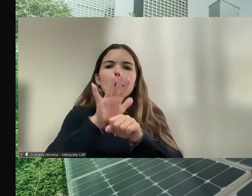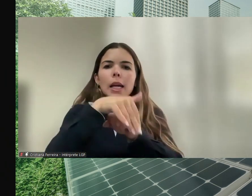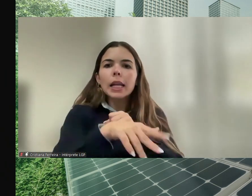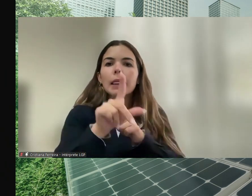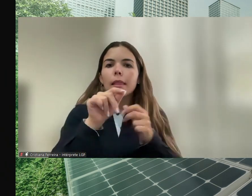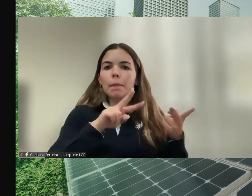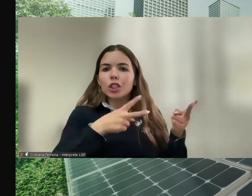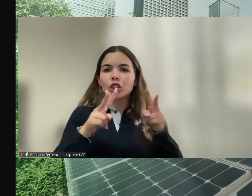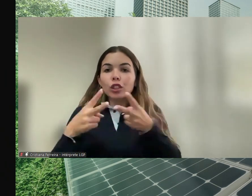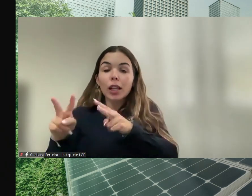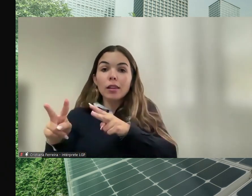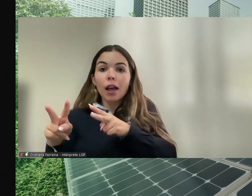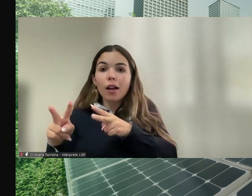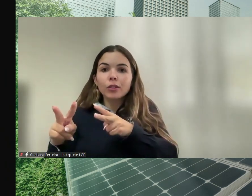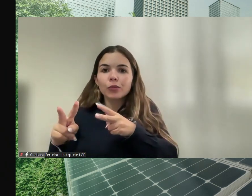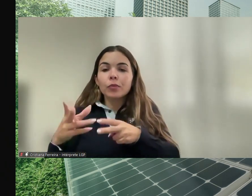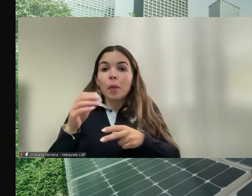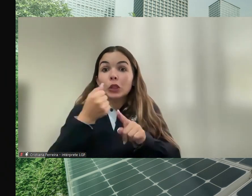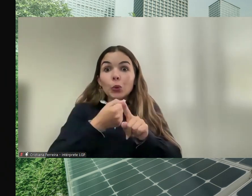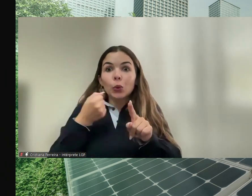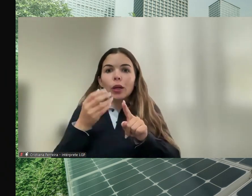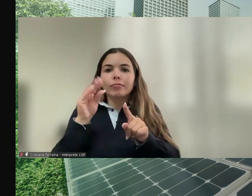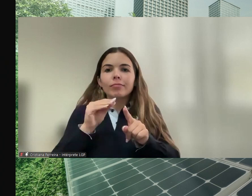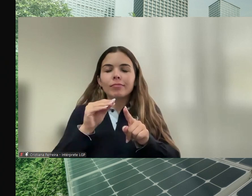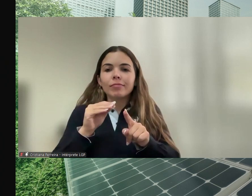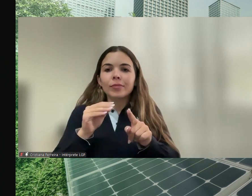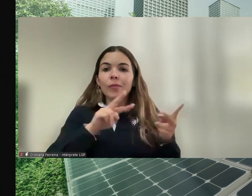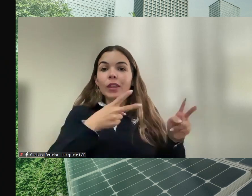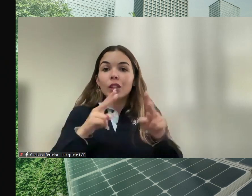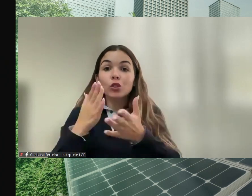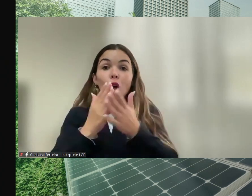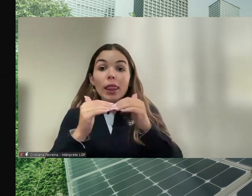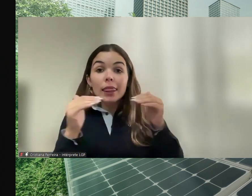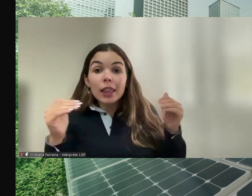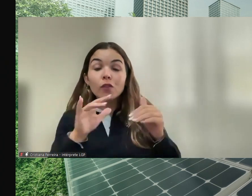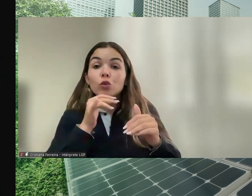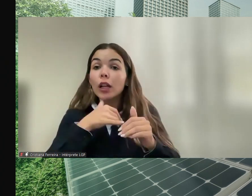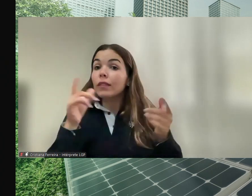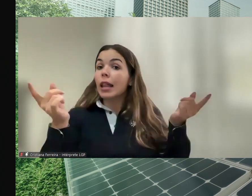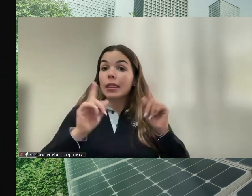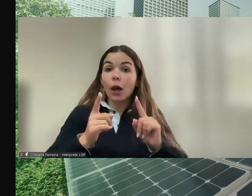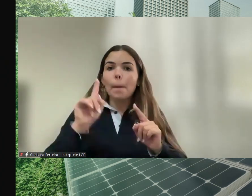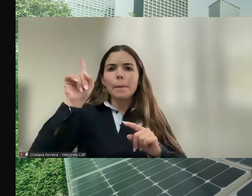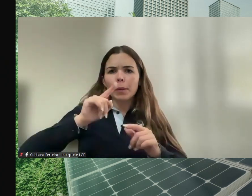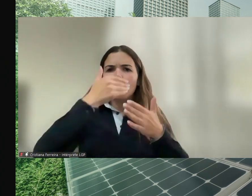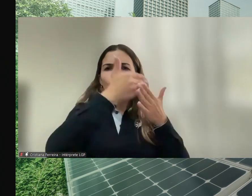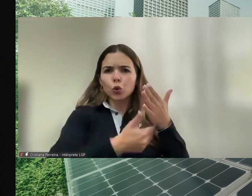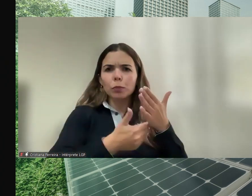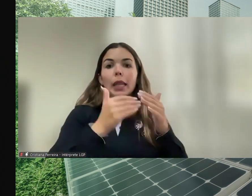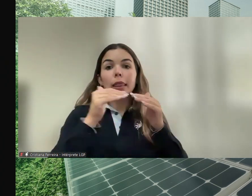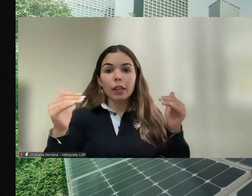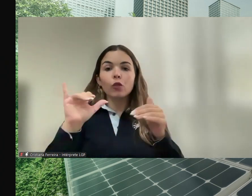mais ambiciosa. Esta estratégia foi feita não só a nível do Algarve, o primeiro documento a nível do